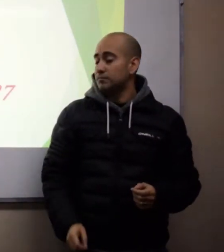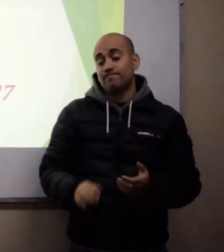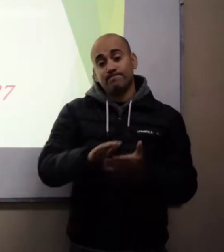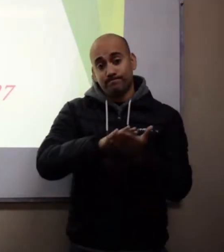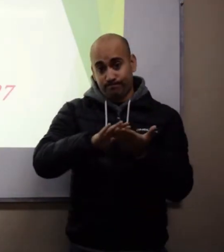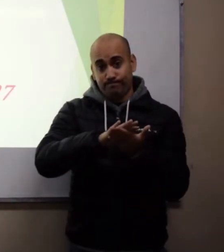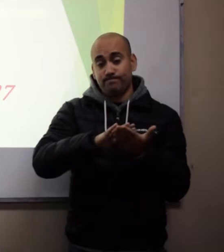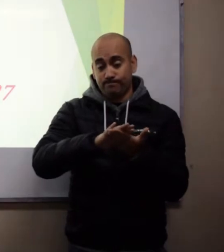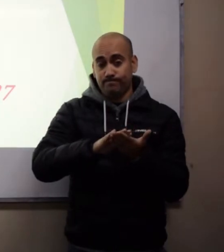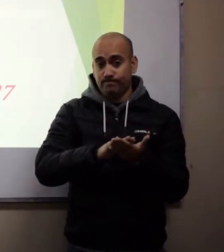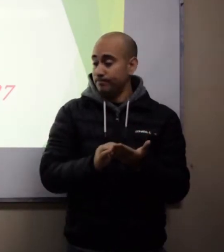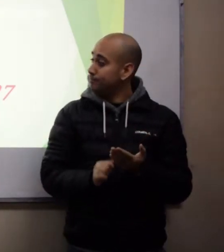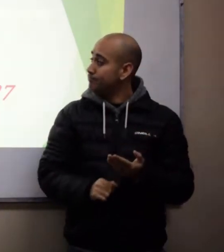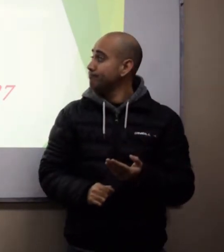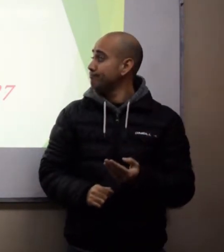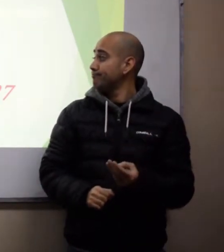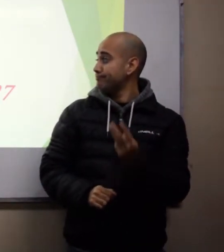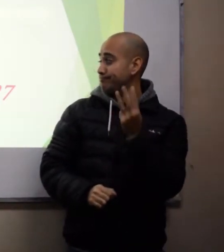Ejemplo número 2.